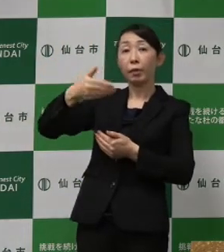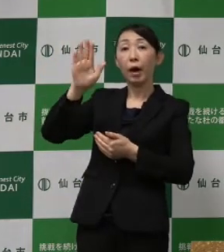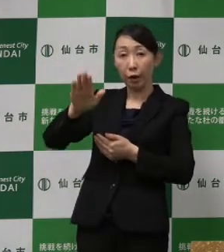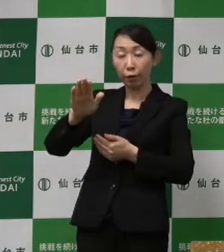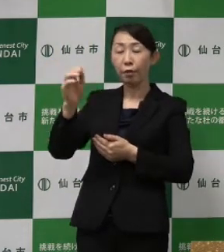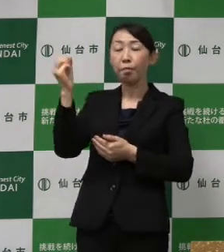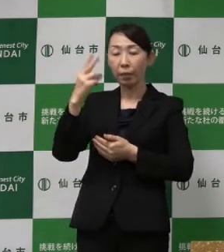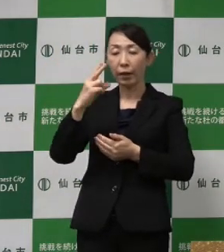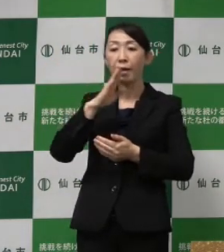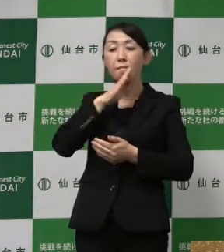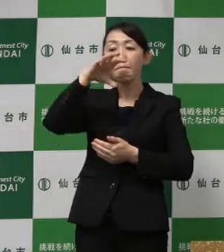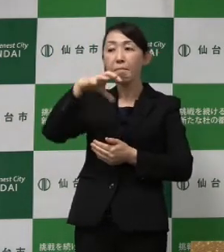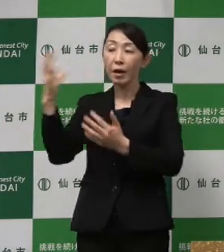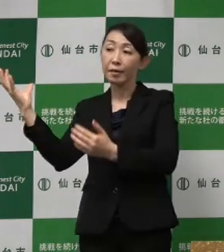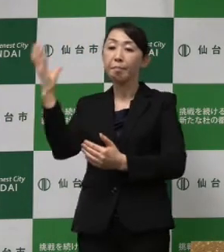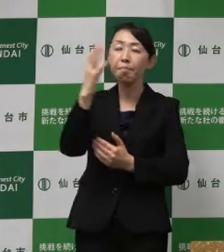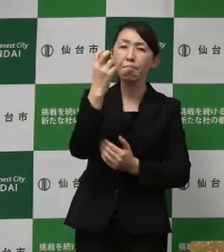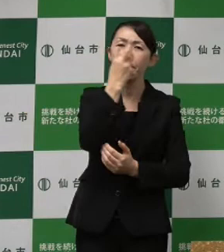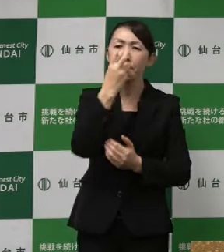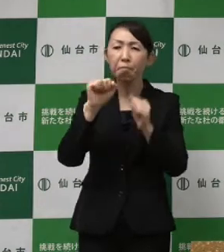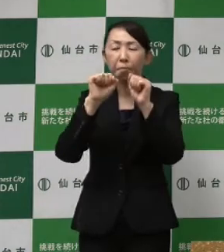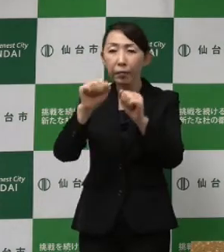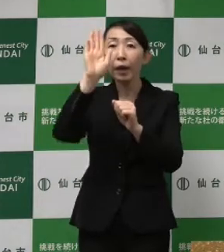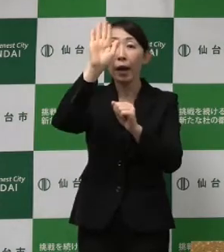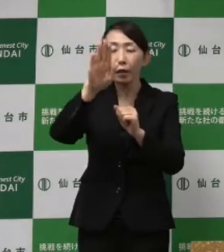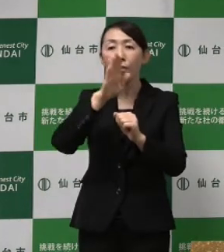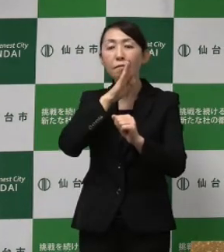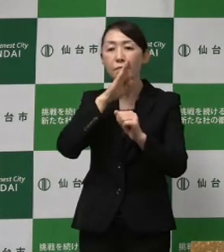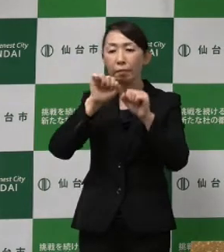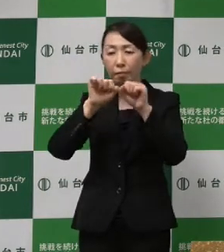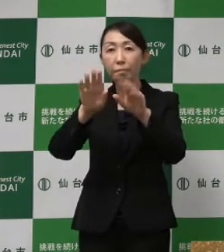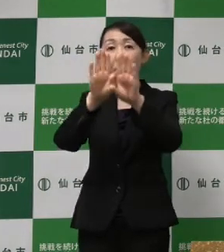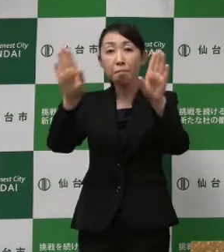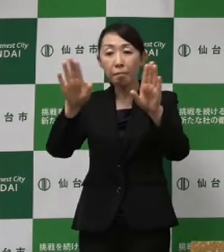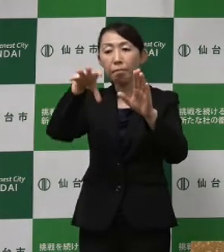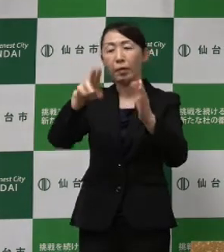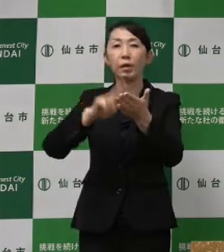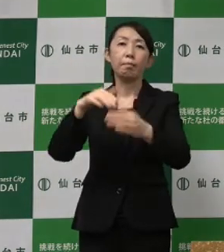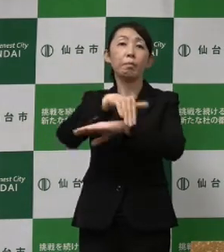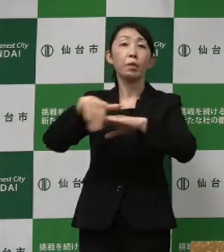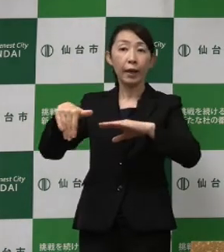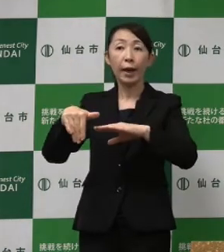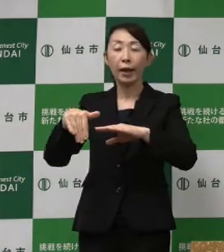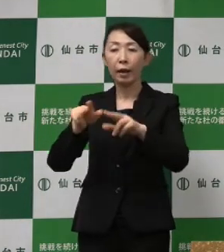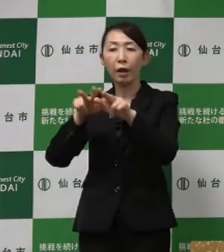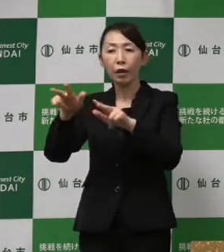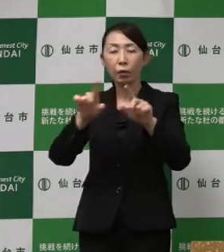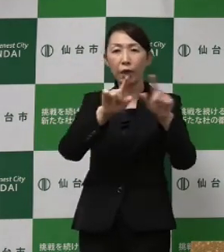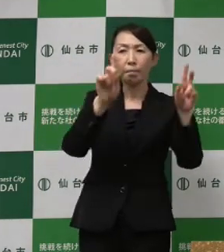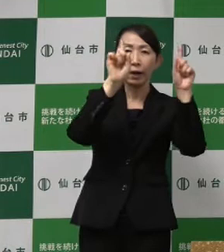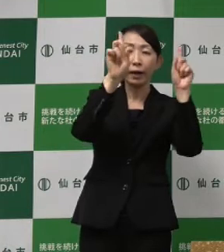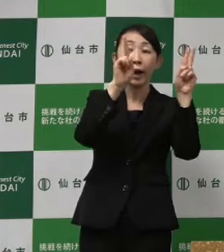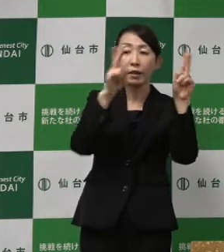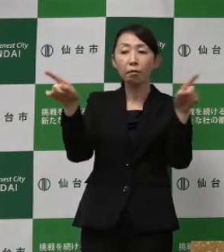調査などを経て、開催地が決定される見込みです。官民挙げて誘致に取り組み、森の